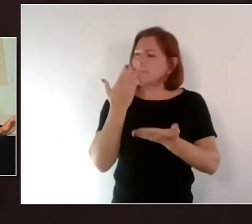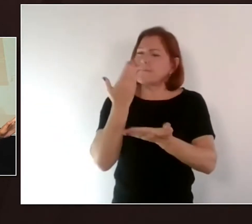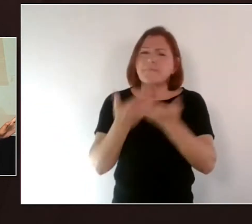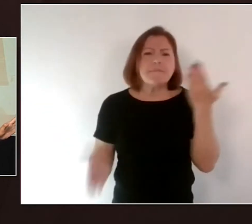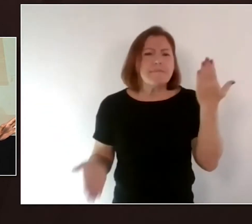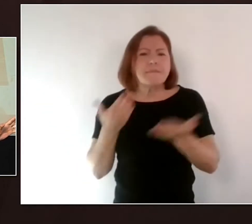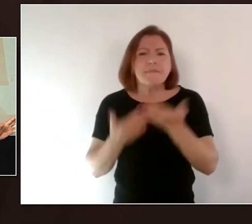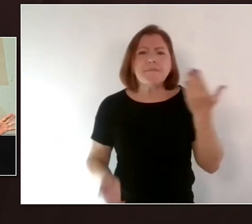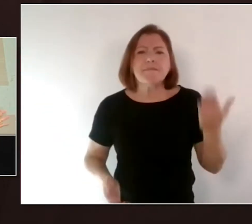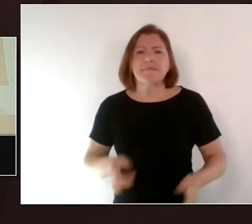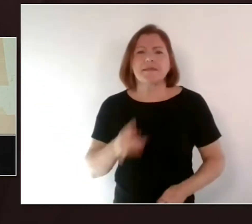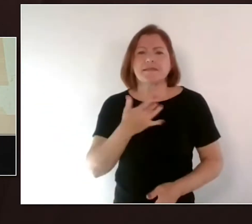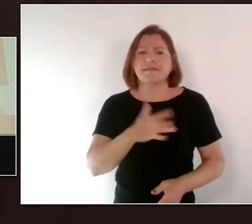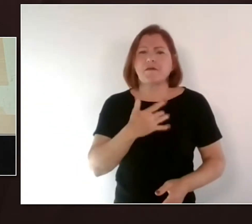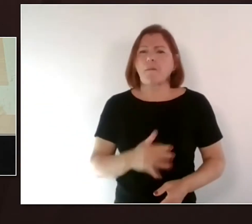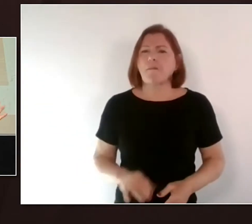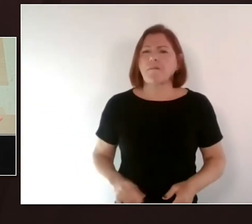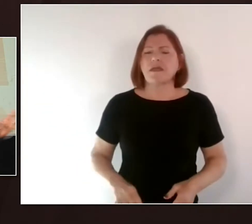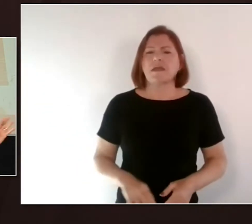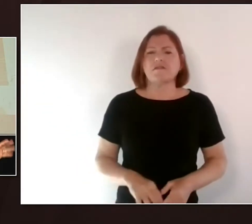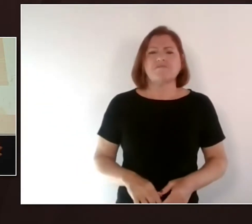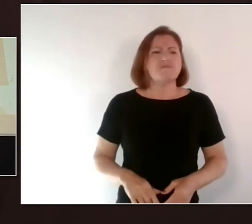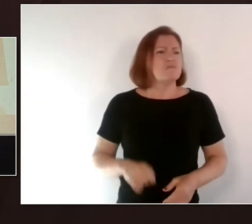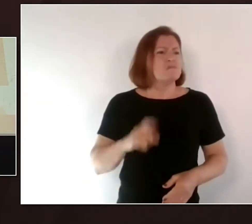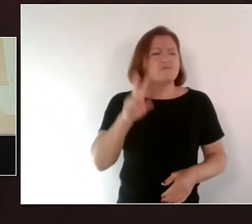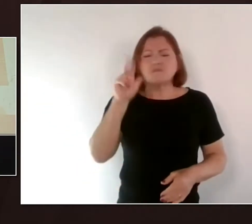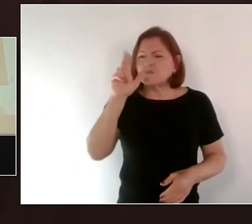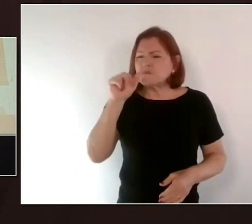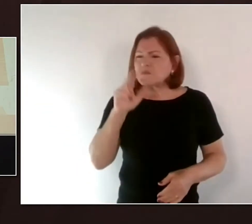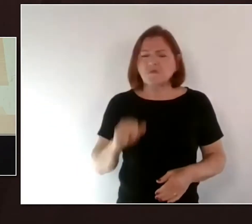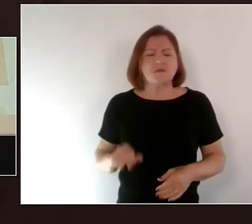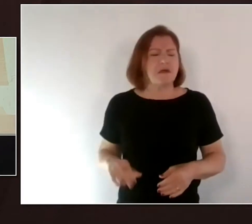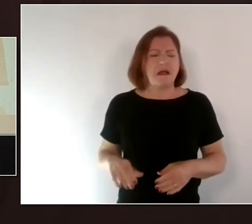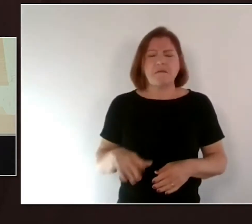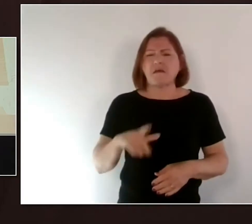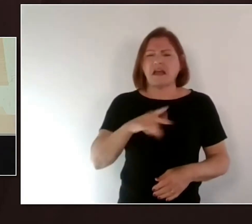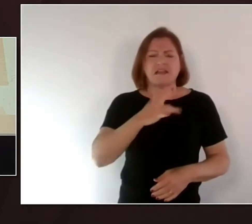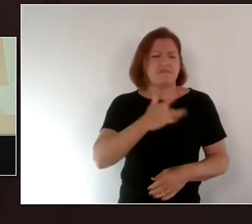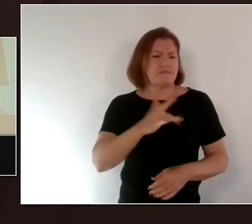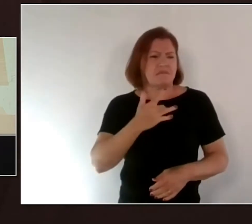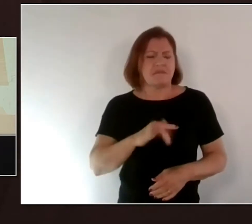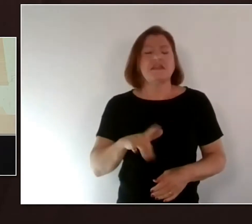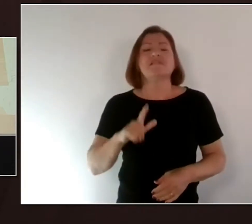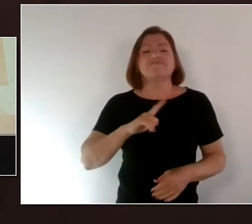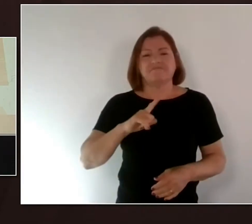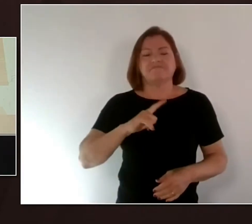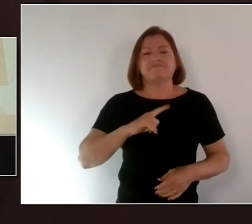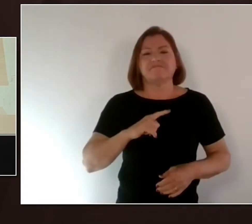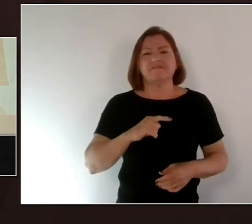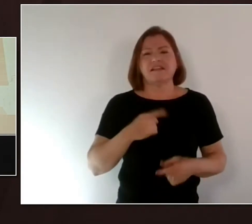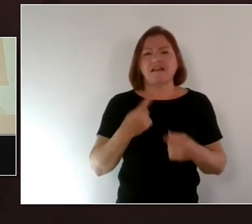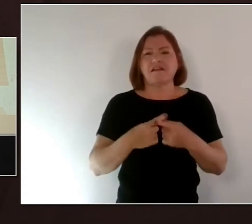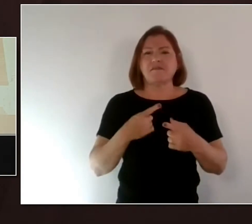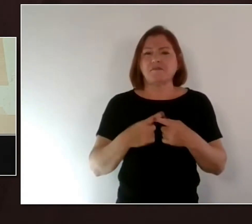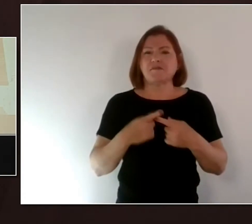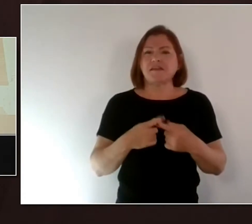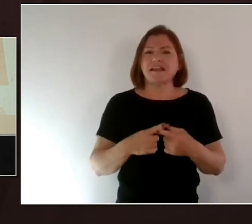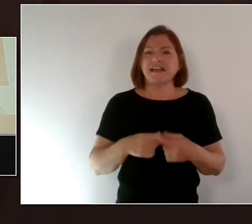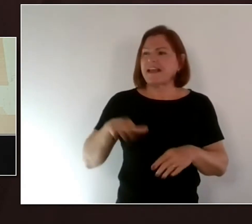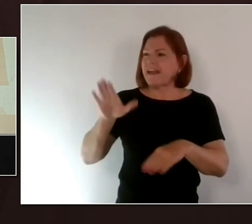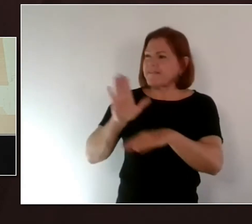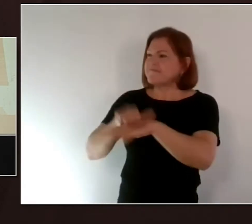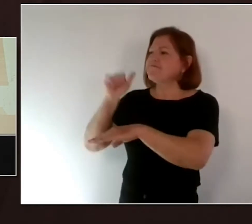sempre, não é isso? Eles nunca mais terão medo de abordar as pessoas, falar em público, lidar com as pessoas, pregar evangelho em